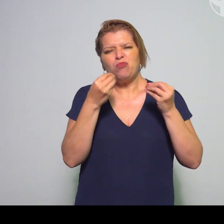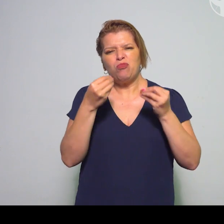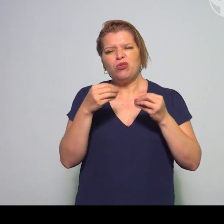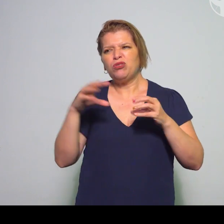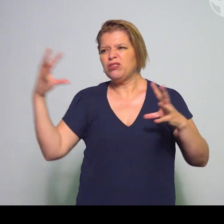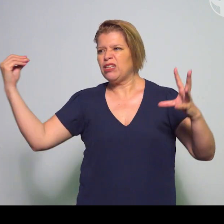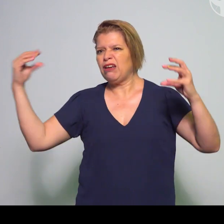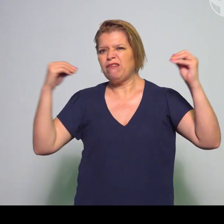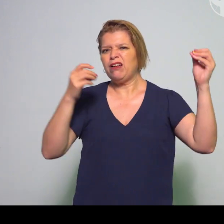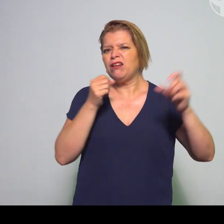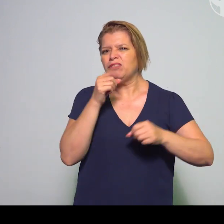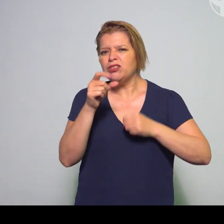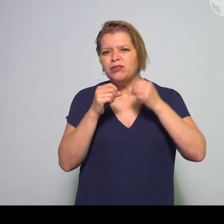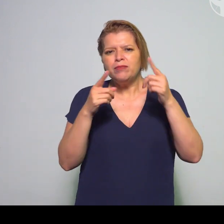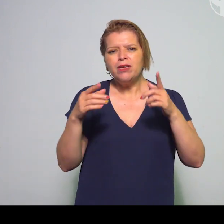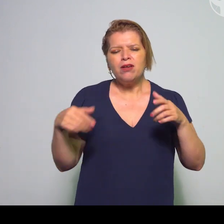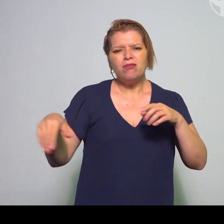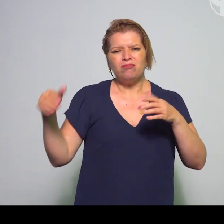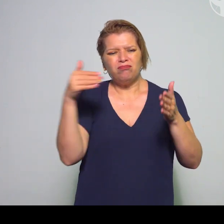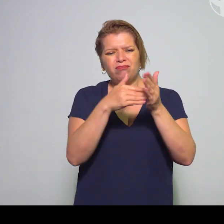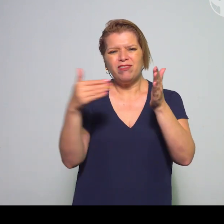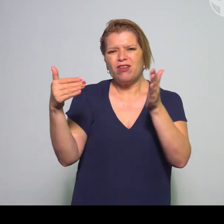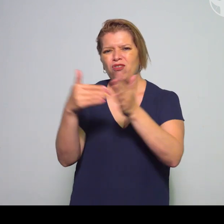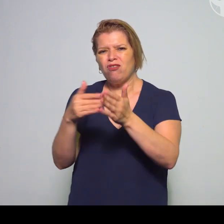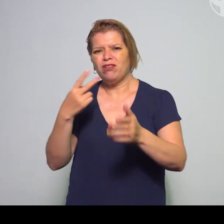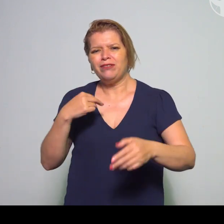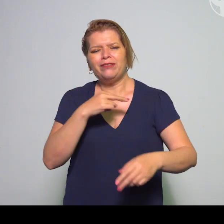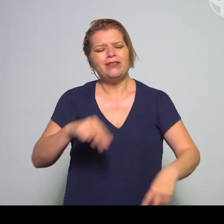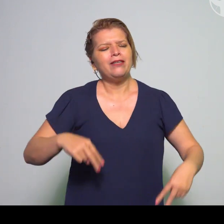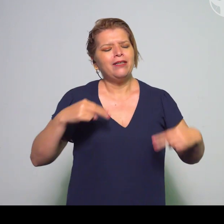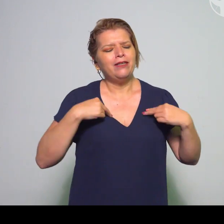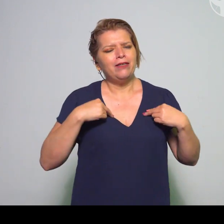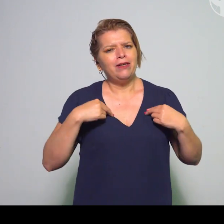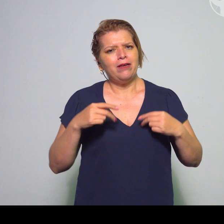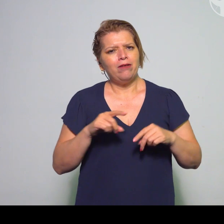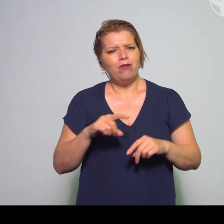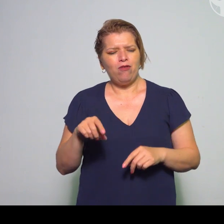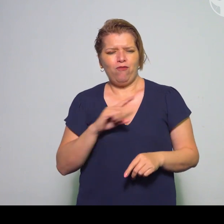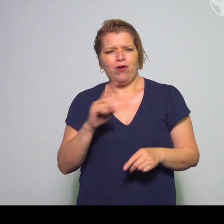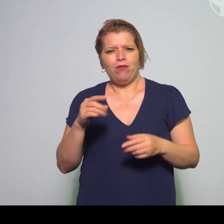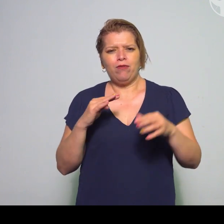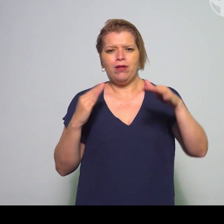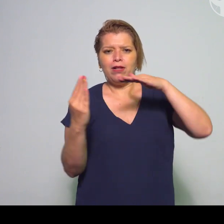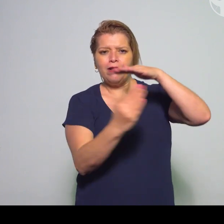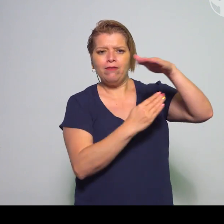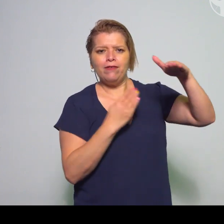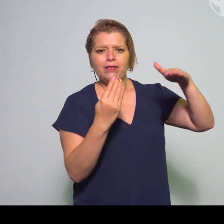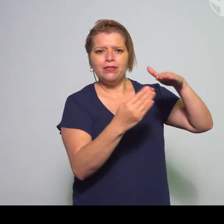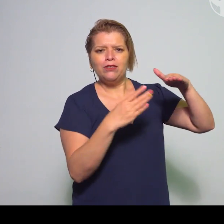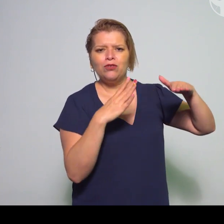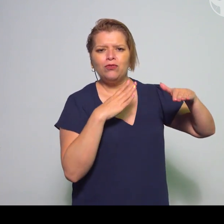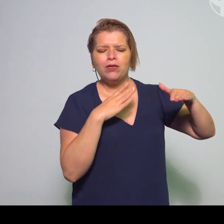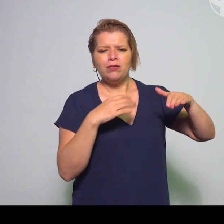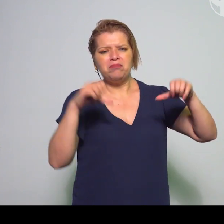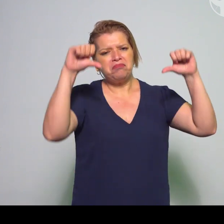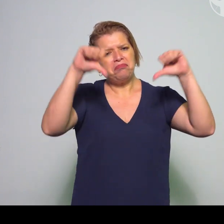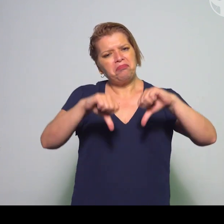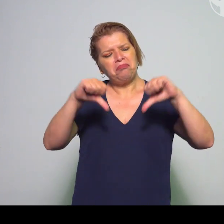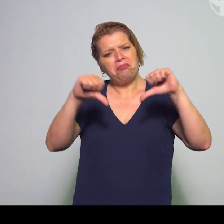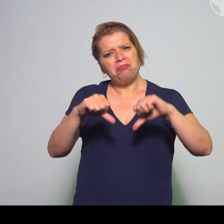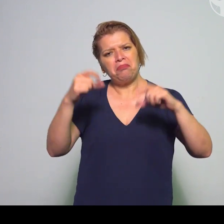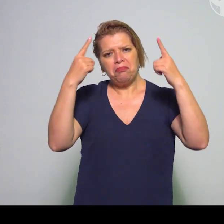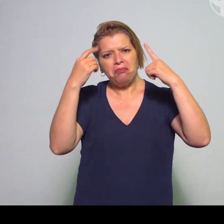etiquetas que nos pusieron encima y que nosotros mismos nos pusimos encima fueron la base para que tomáramos